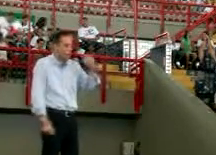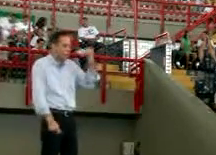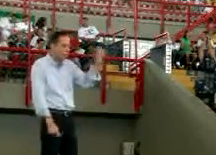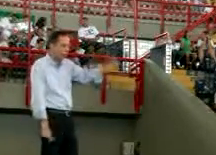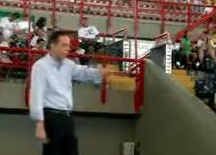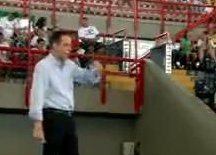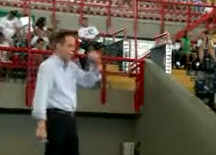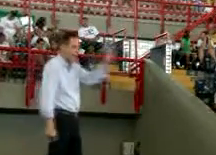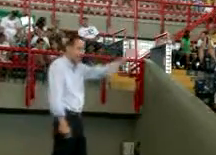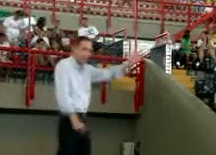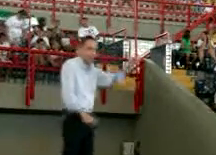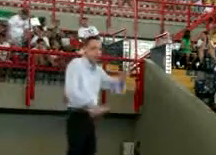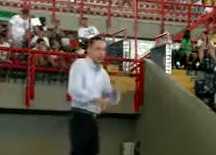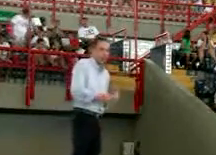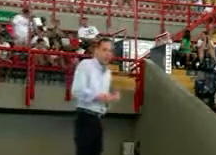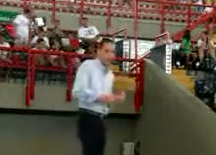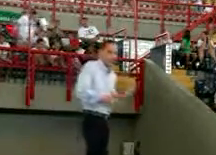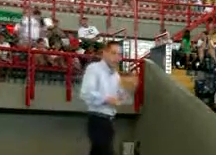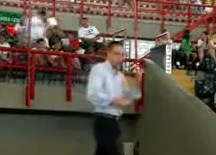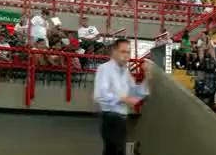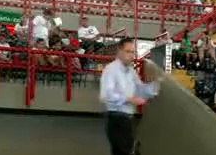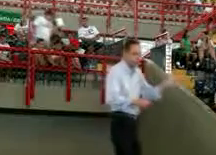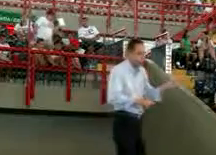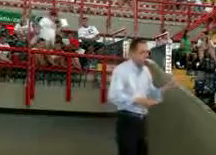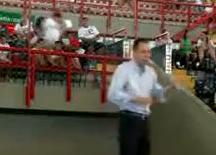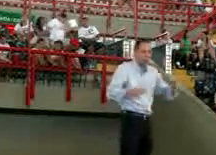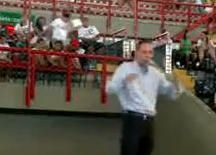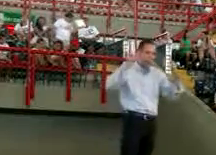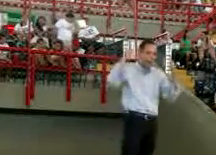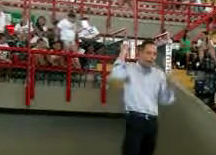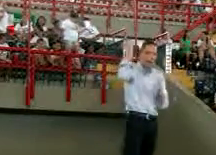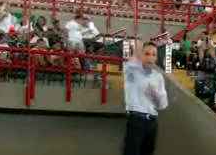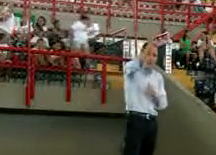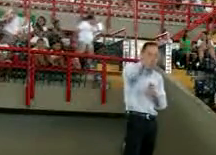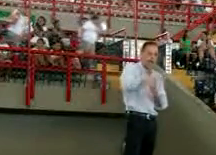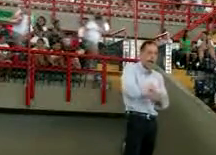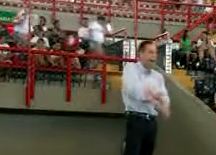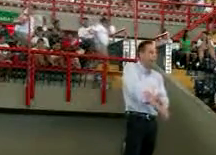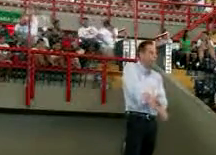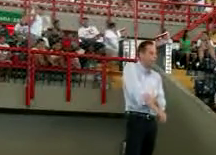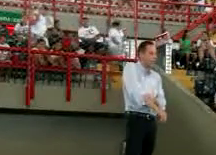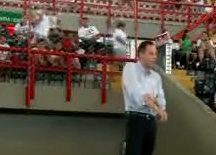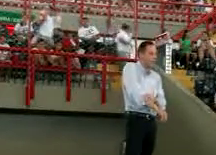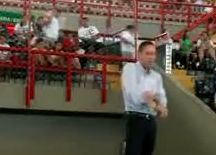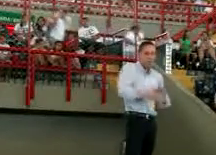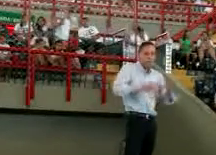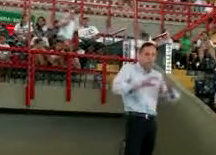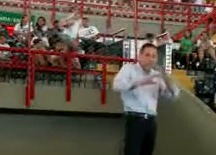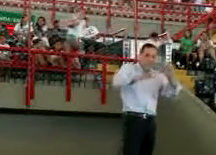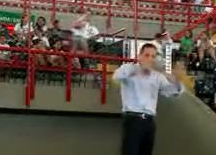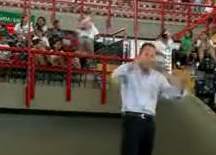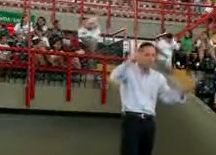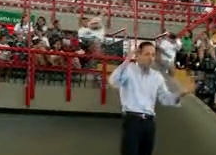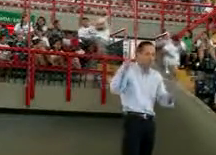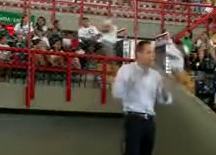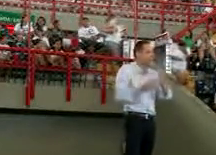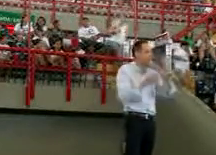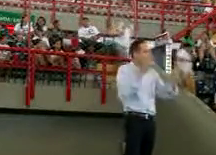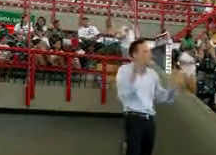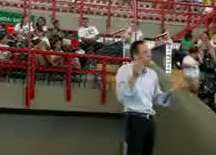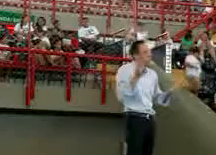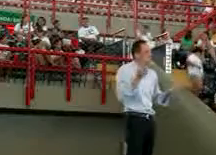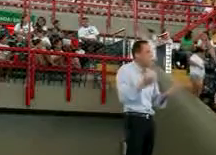brasileiros jogavam paus e pedras nas lojas dos portugueses, e os portugueses rebolavam de dentro das garrafas nos brasileiros, e esse clima